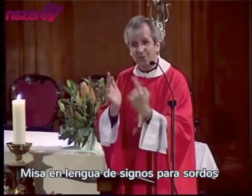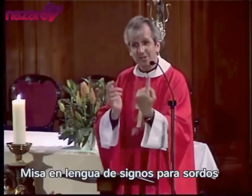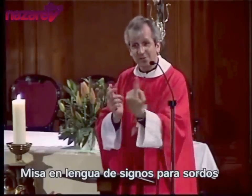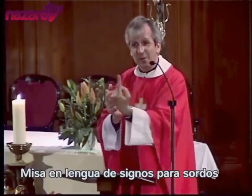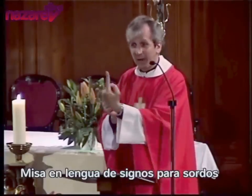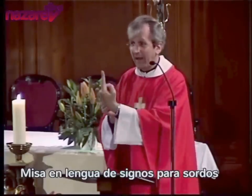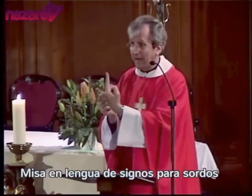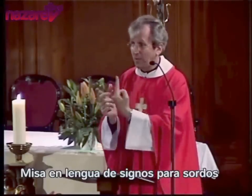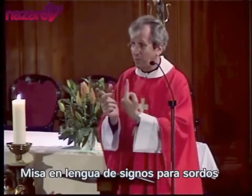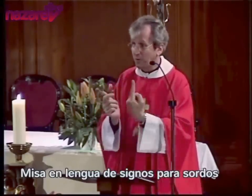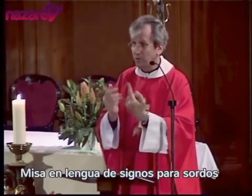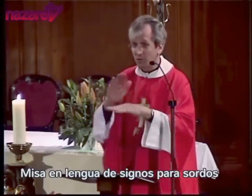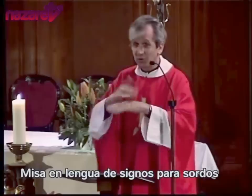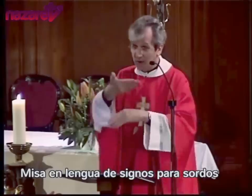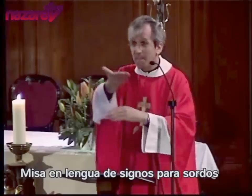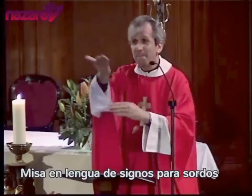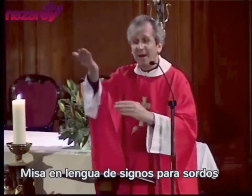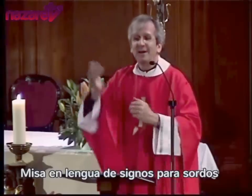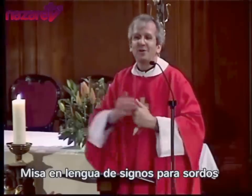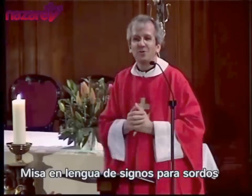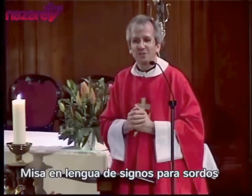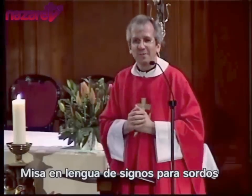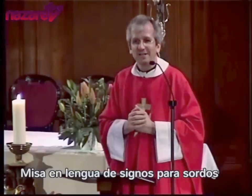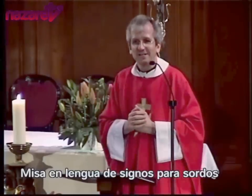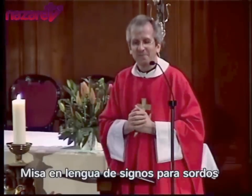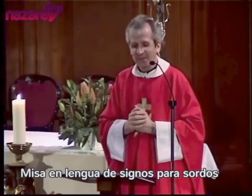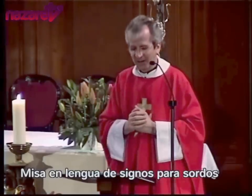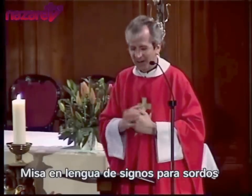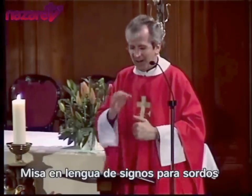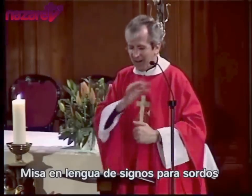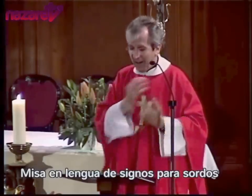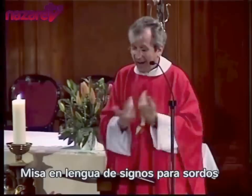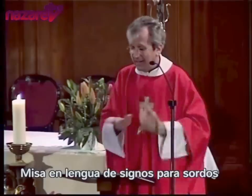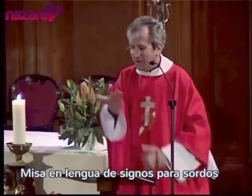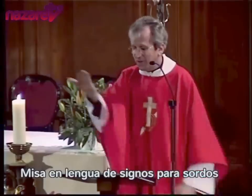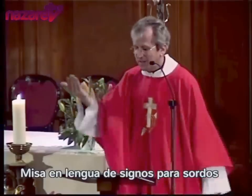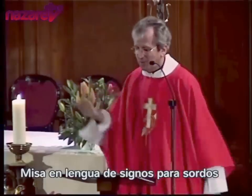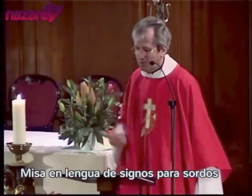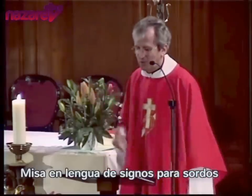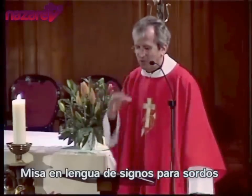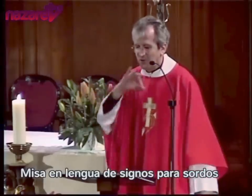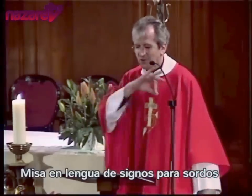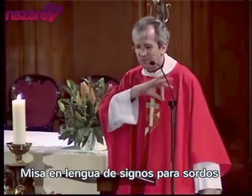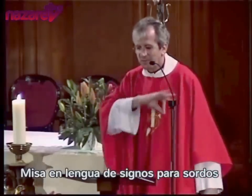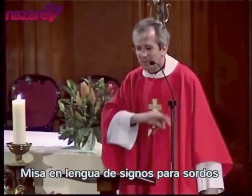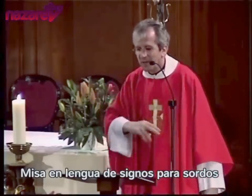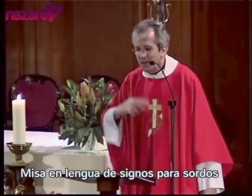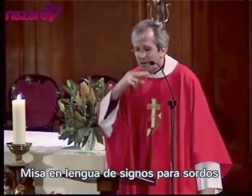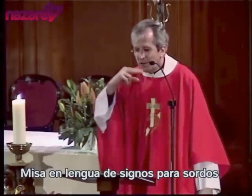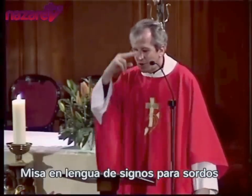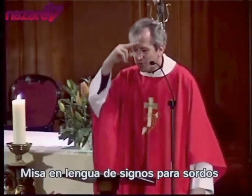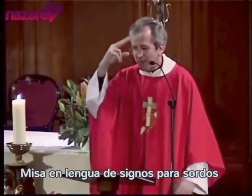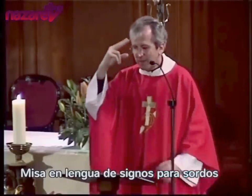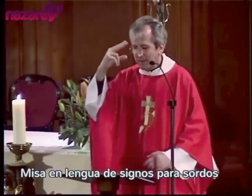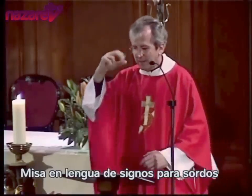de Jesucristo en cada uno de nosotros para los demás. El Señor esté con vosotros. Con tu